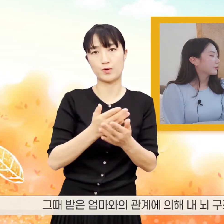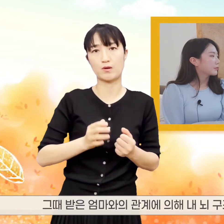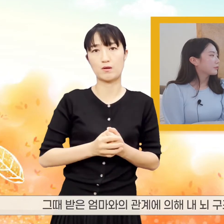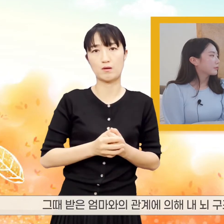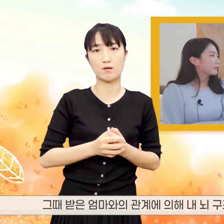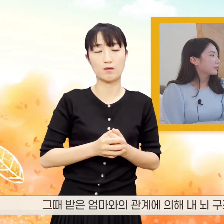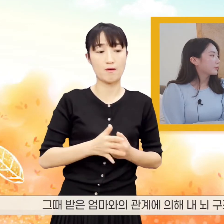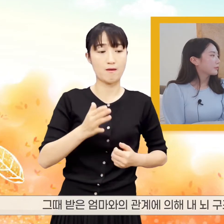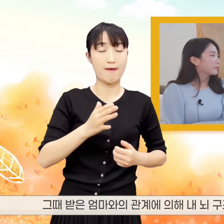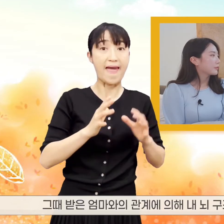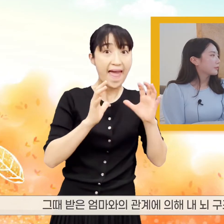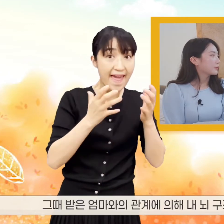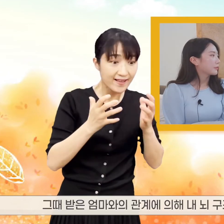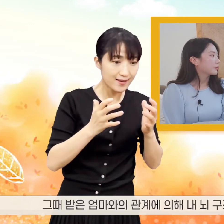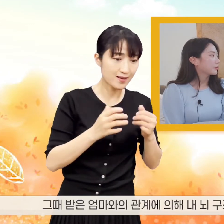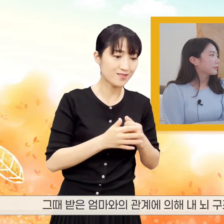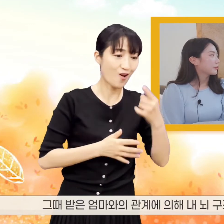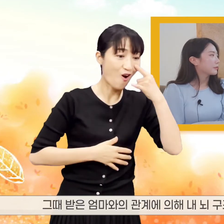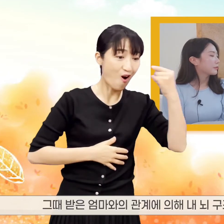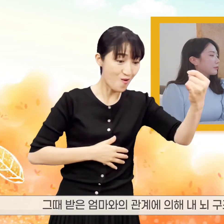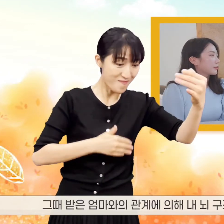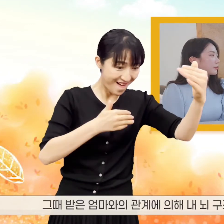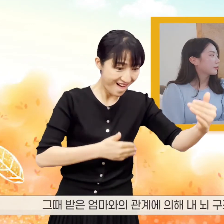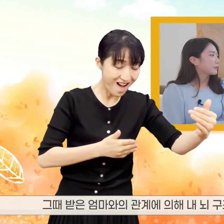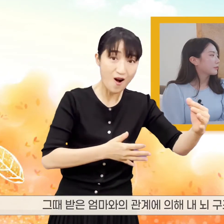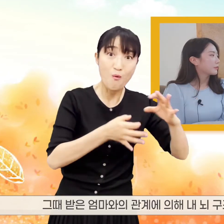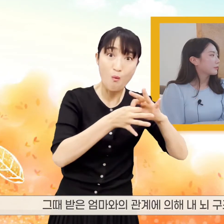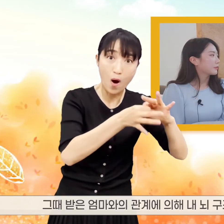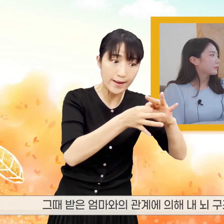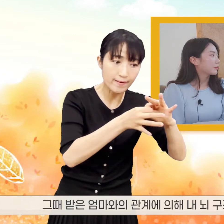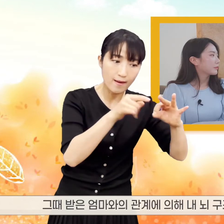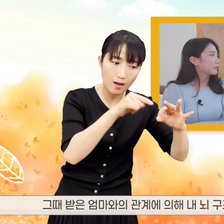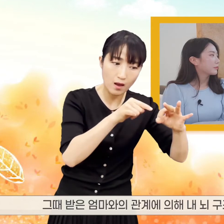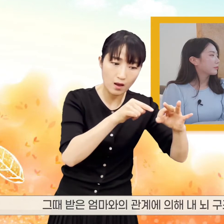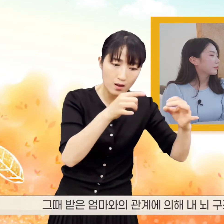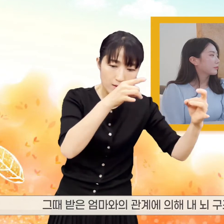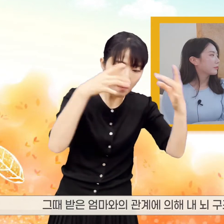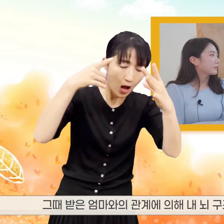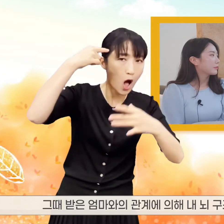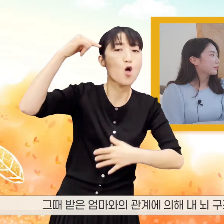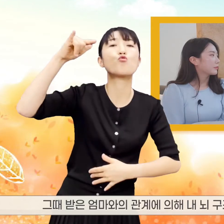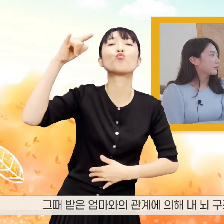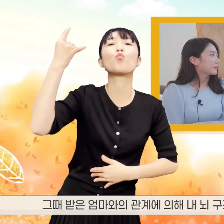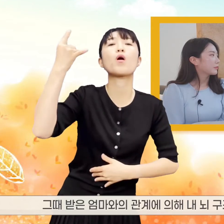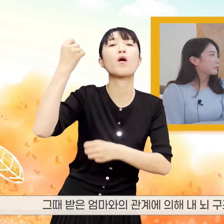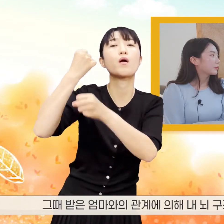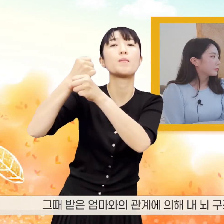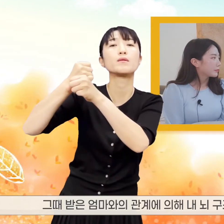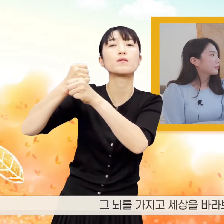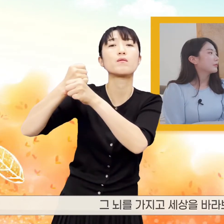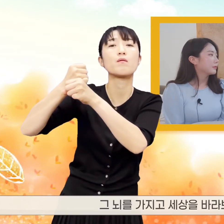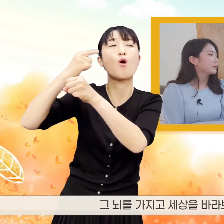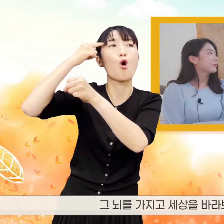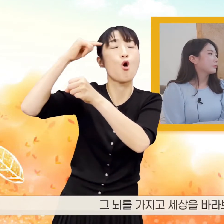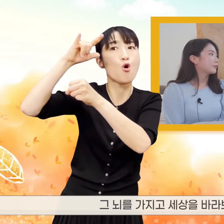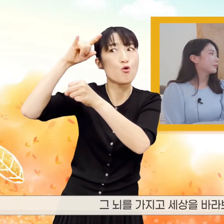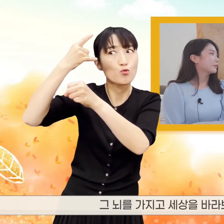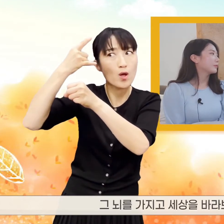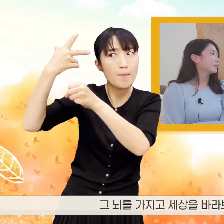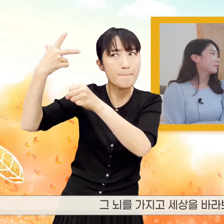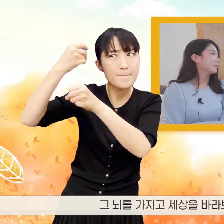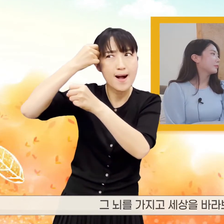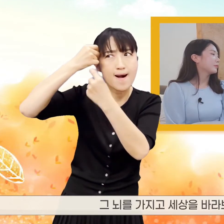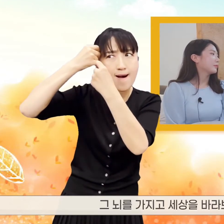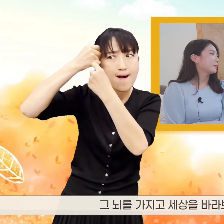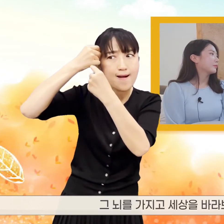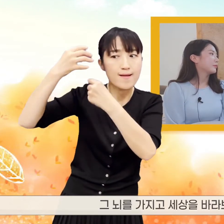중요해요. 그때 받은 엄마와의 관계로 인해서 나의 뇌 구조가 이미 형성이 되는 거고, 그 뇌를